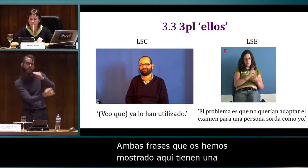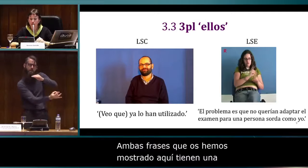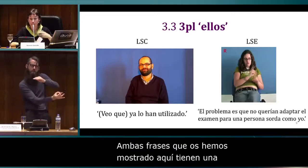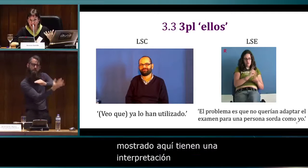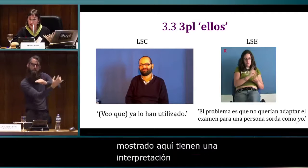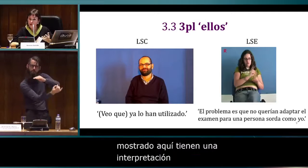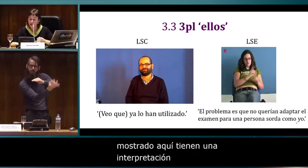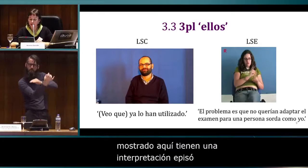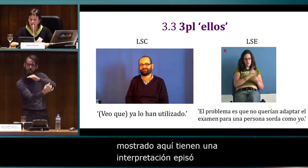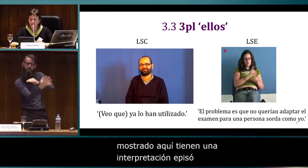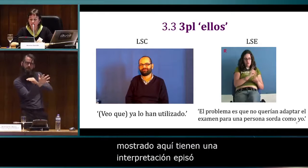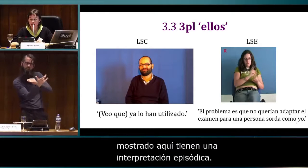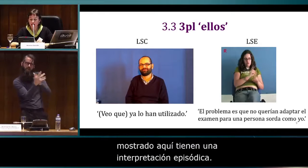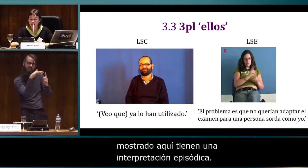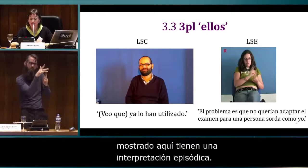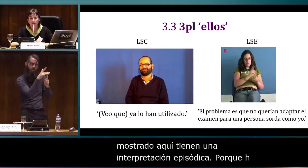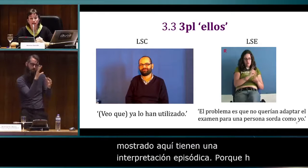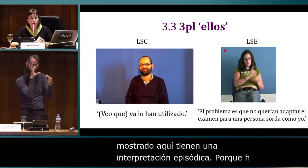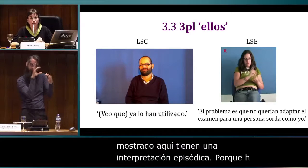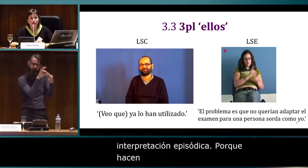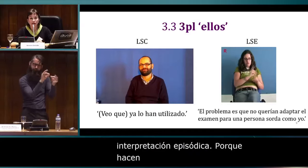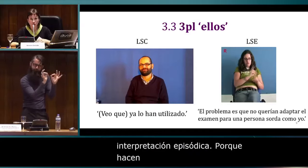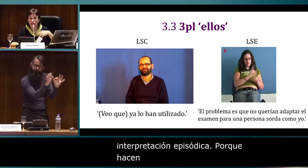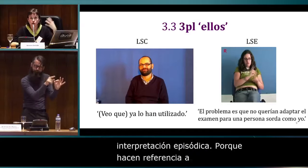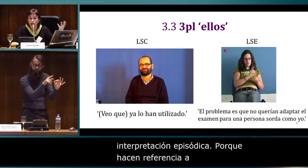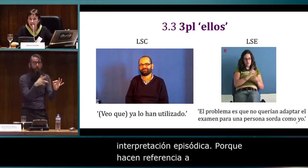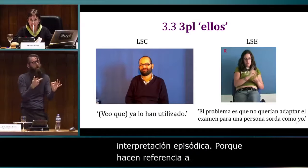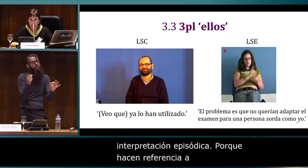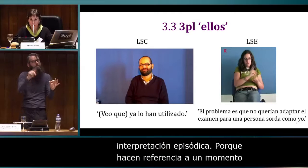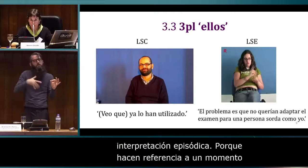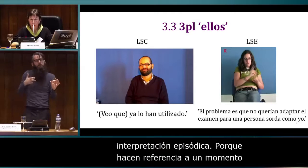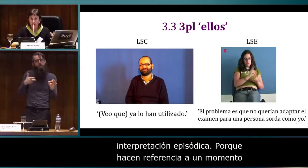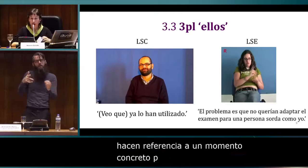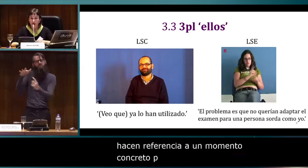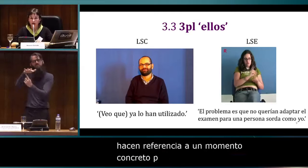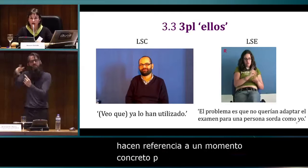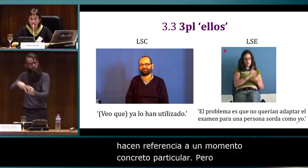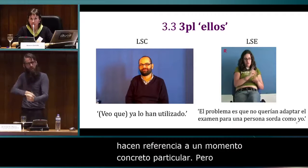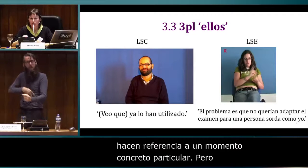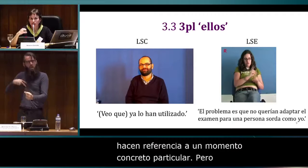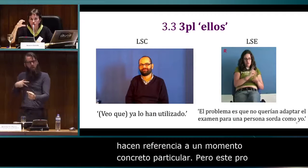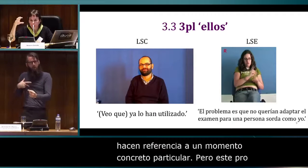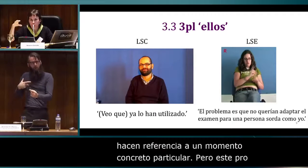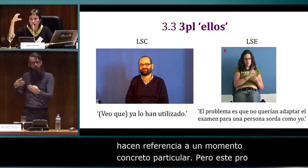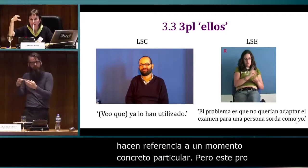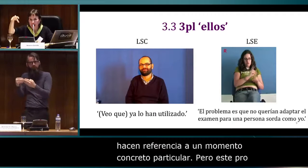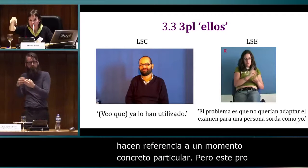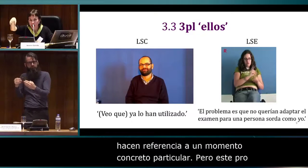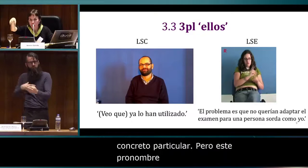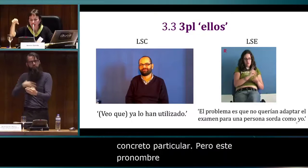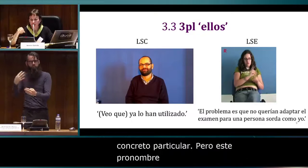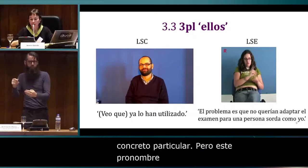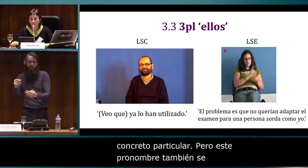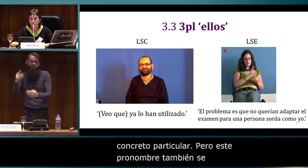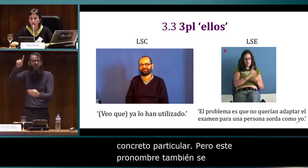este pronombre ellos, de tercera del plural, también se utiliza en contextos genéricos e impersonales no aplicables a